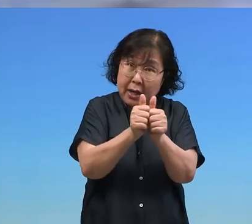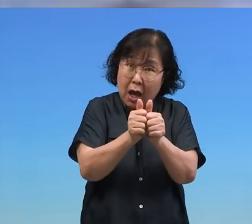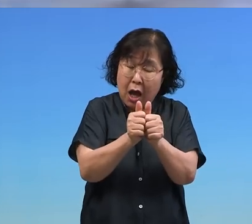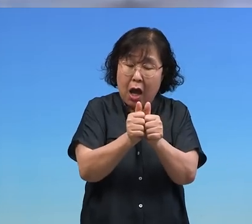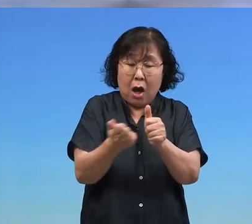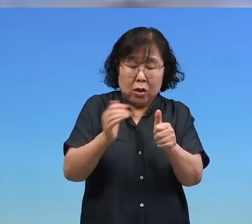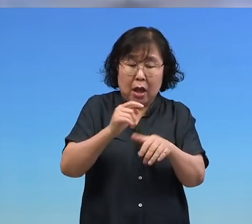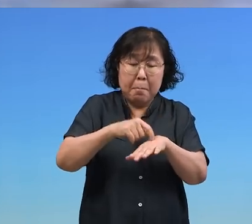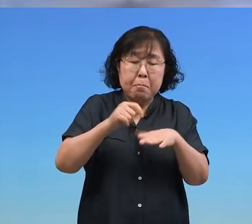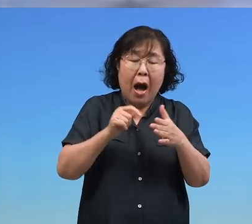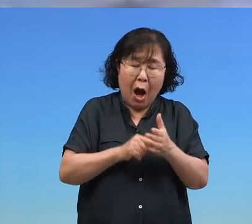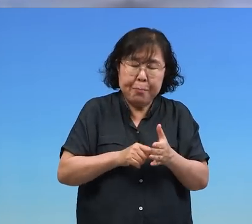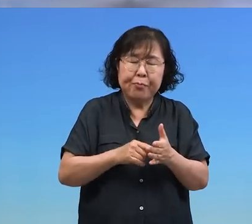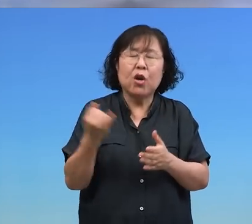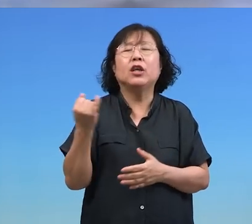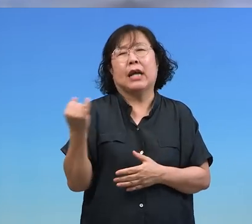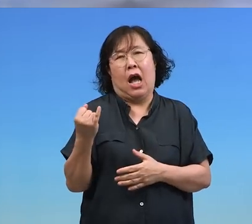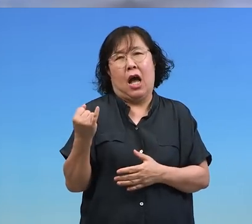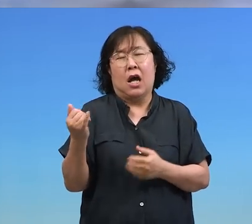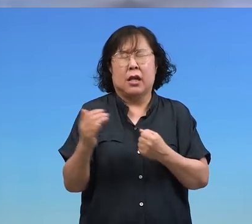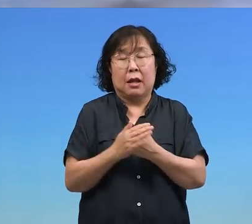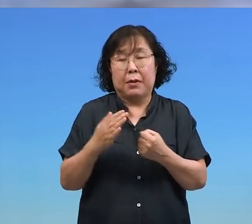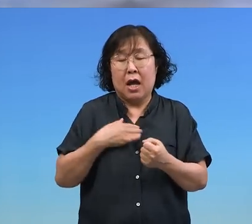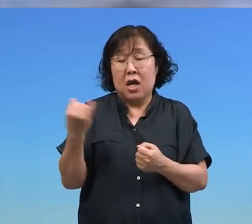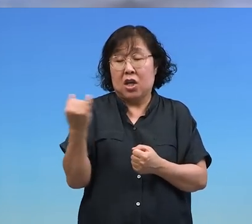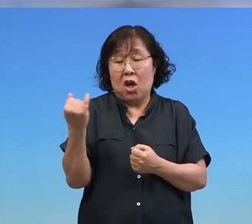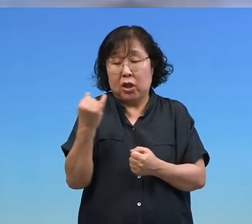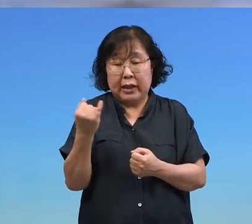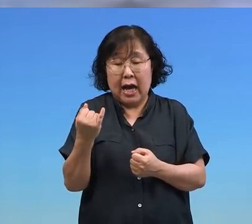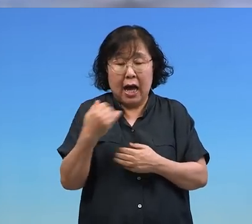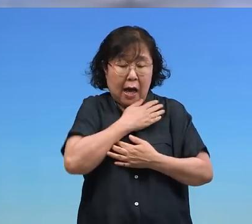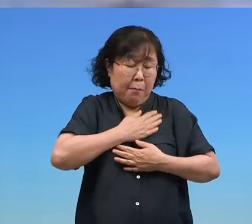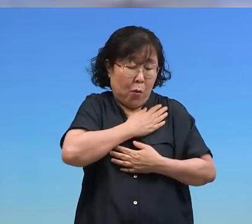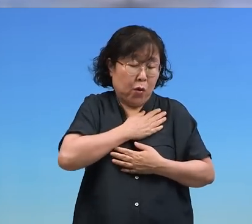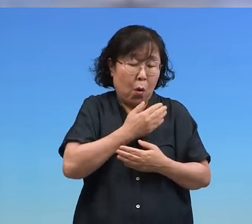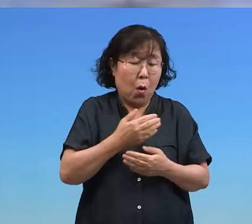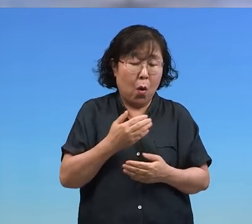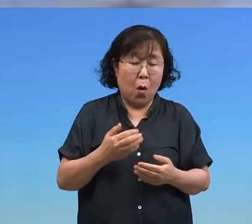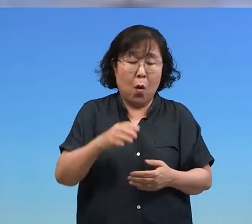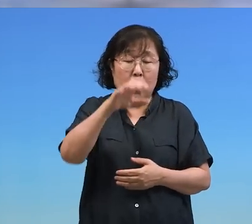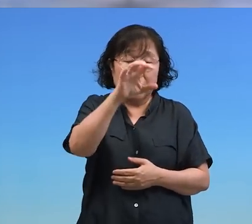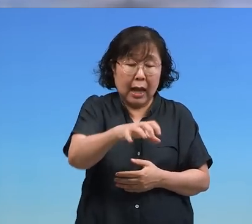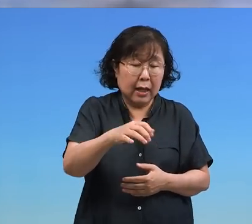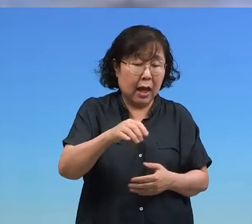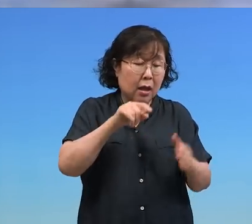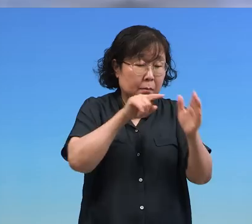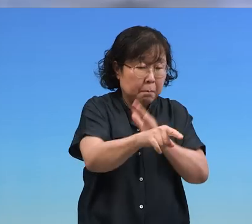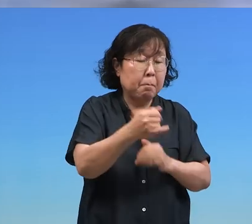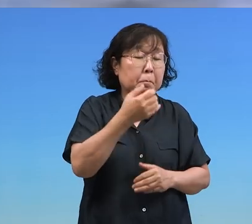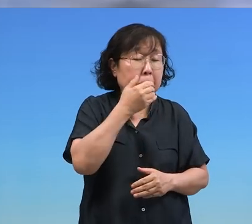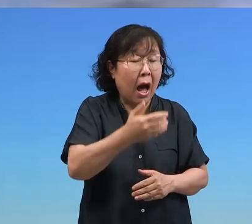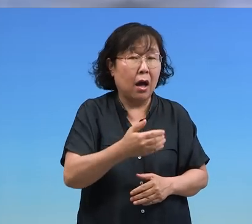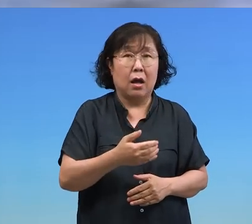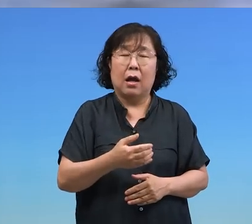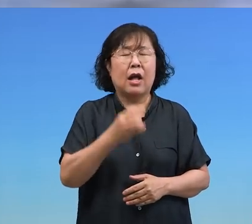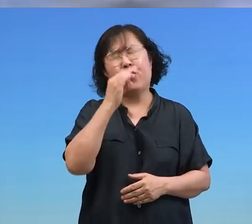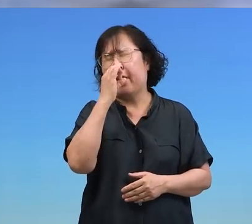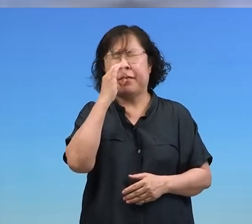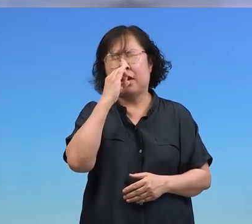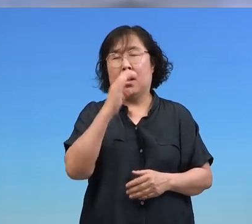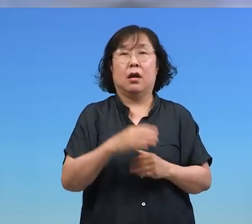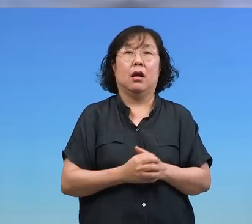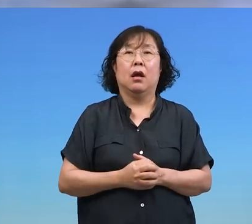있어 얼마 전에도 제가 실제적인 뉴스를 전해드렸잖아요 이게 선을 넘은 거예요